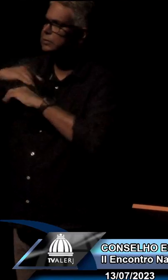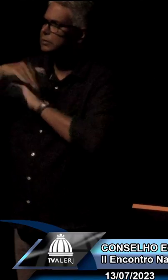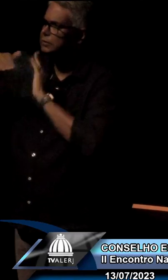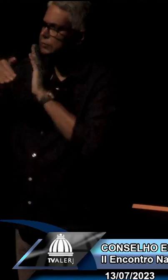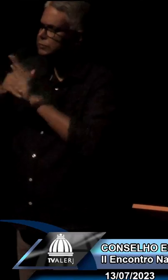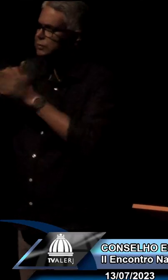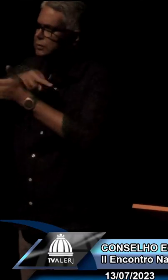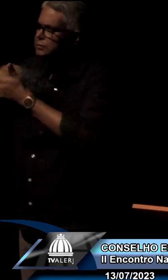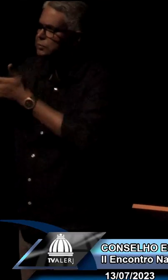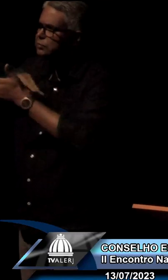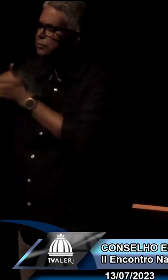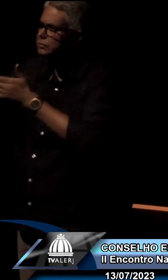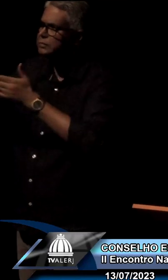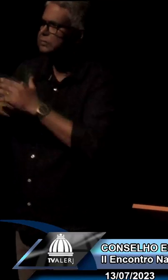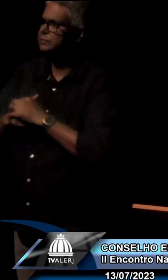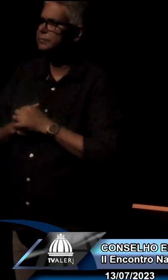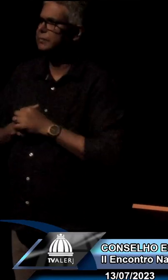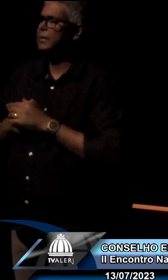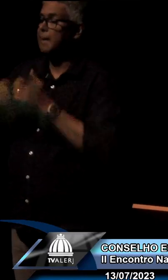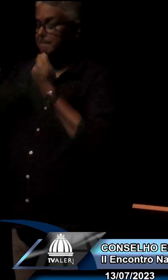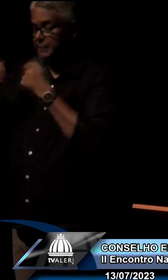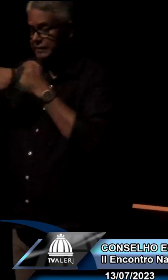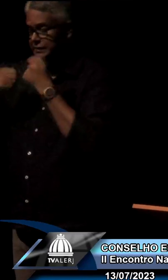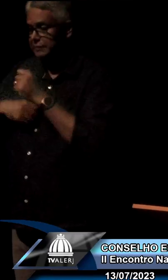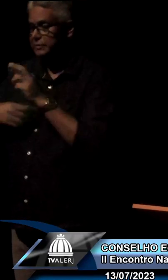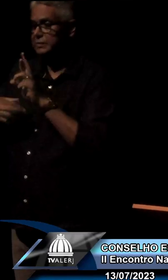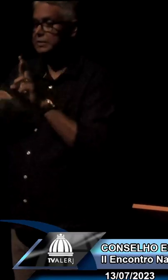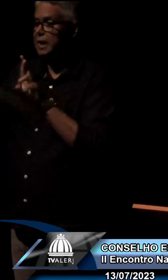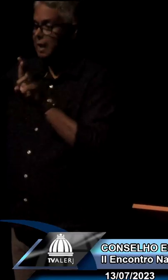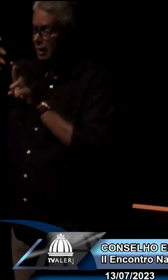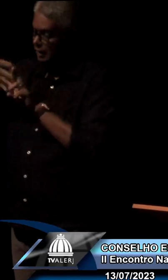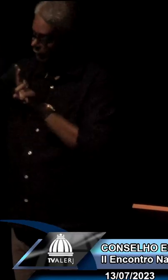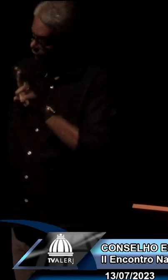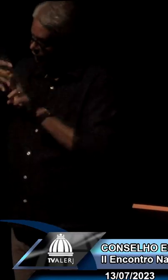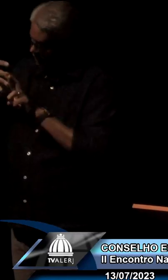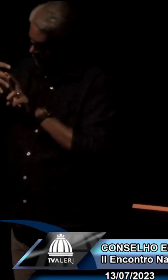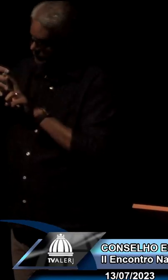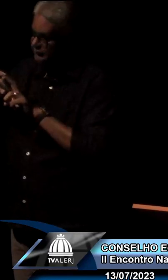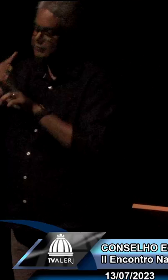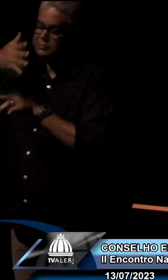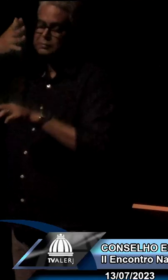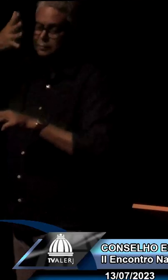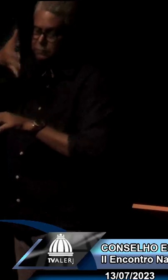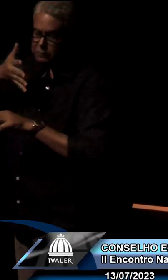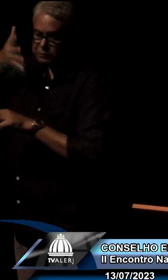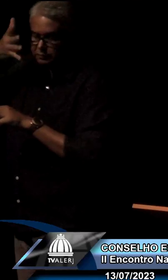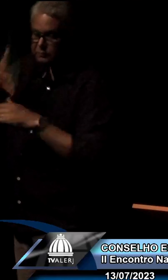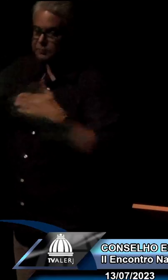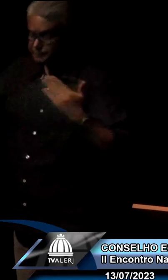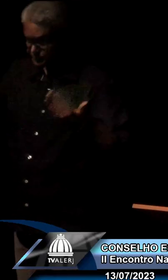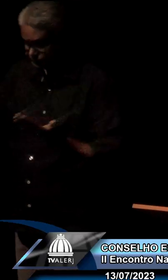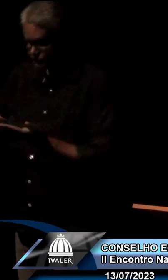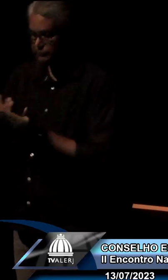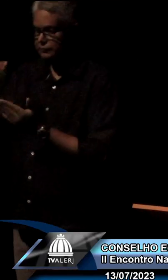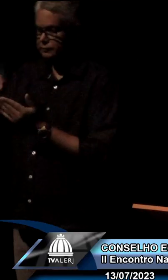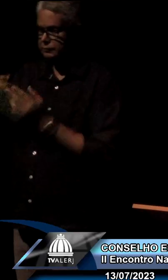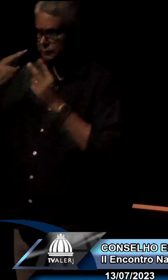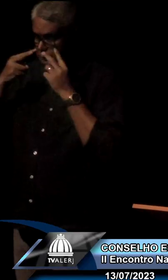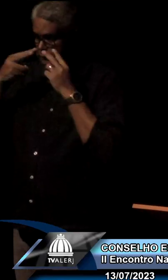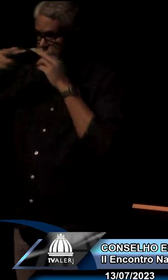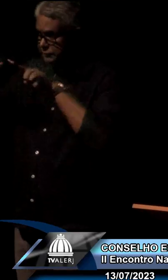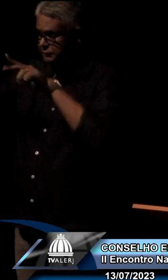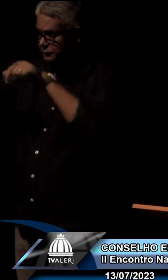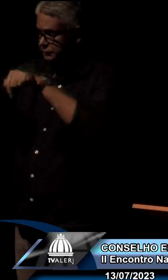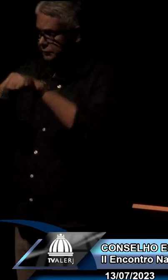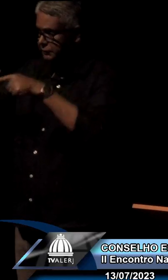aqui tá bom por favor referente a palestra que vocês estão aqui assistindo para